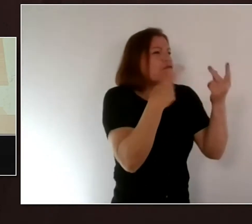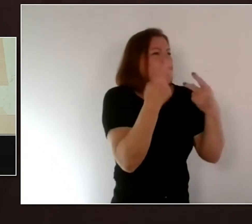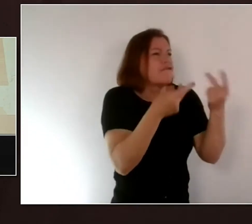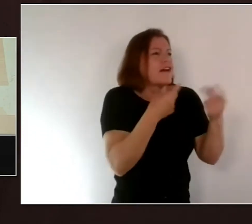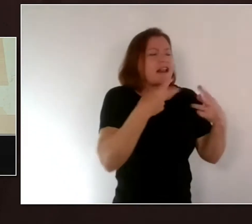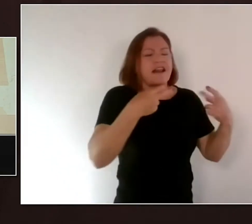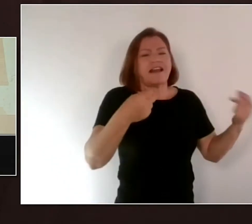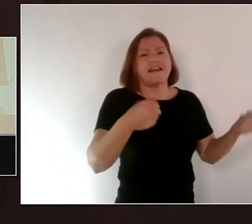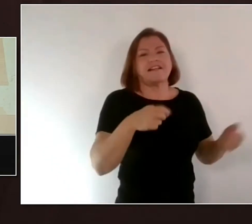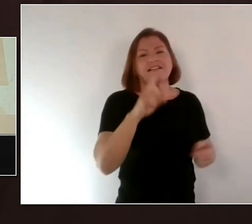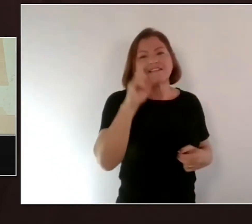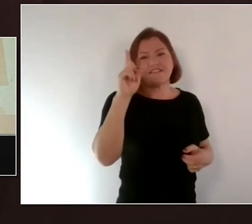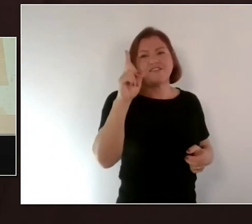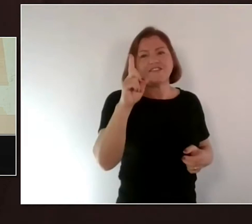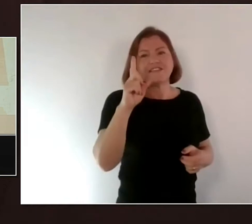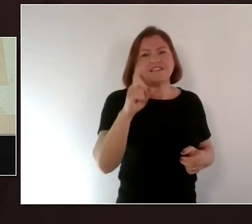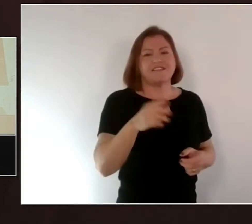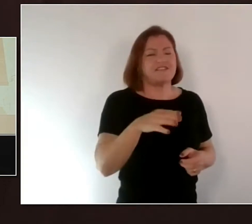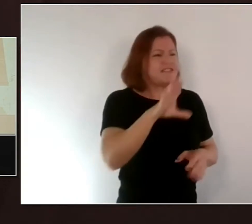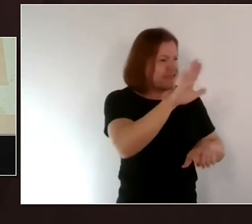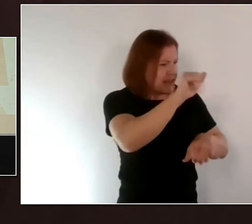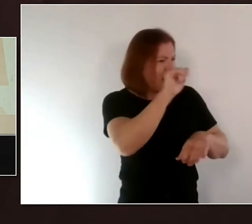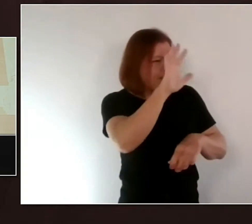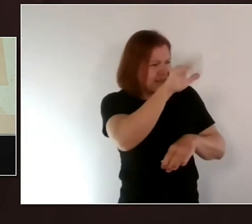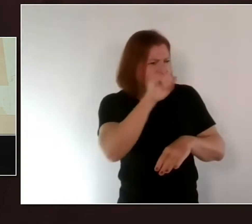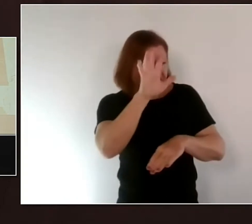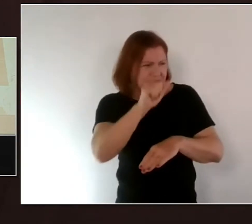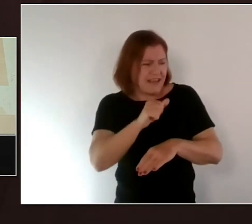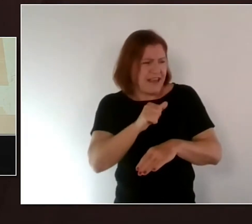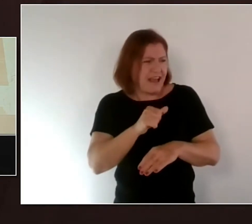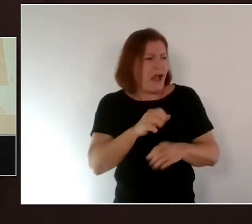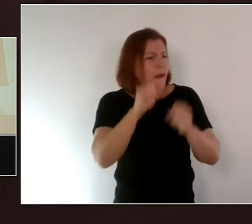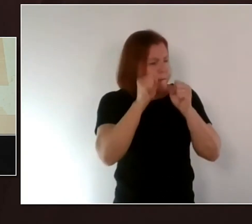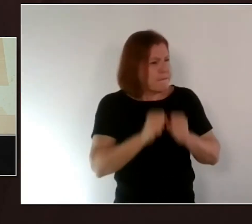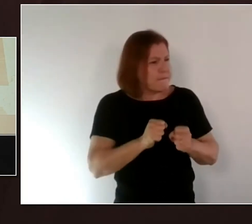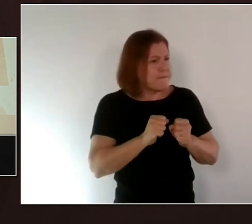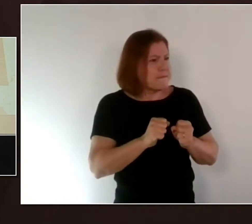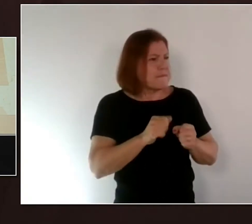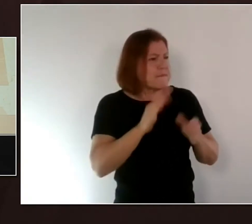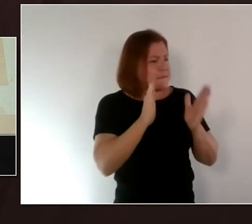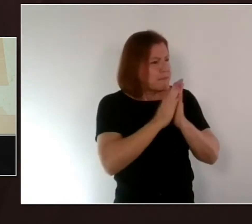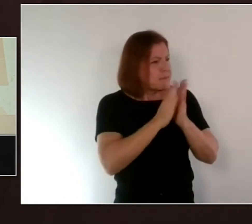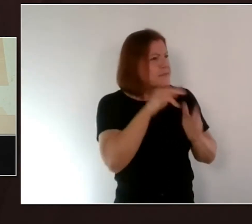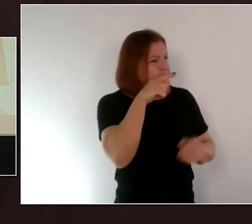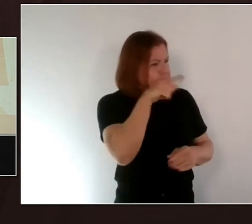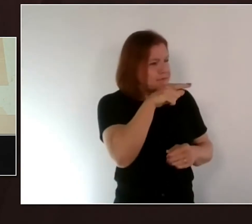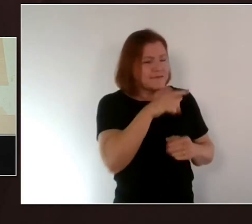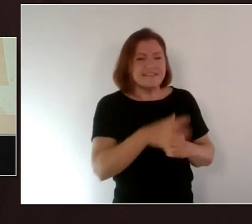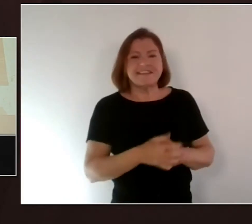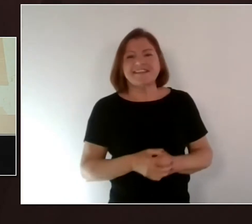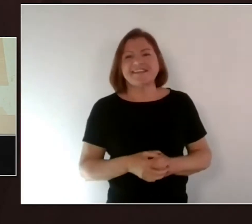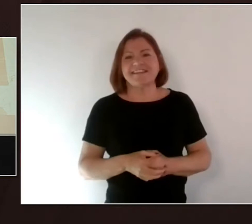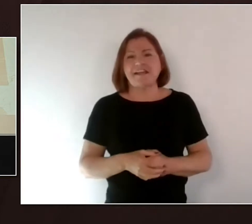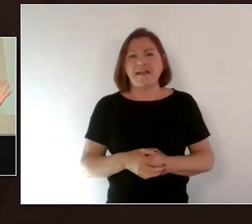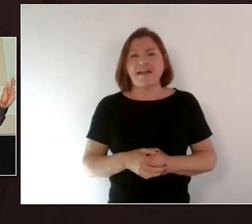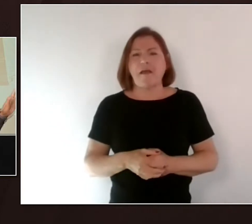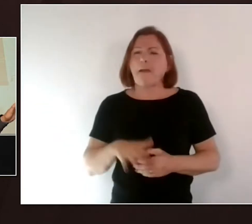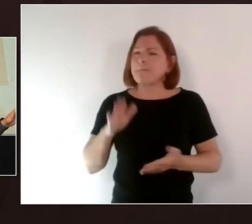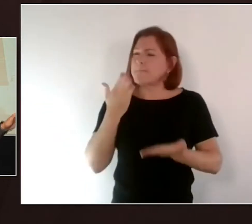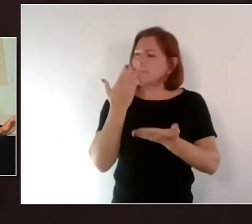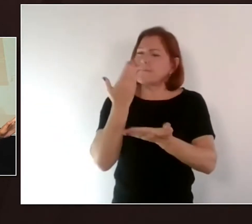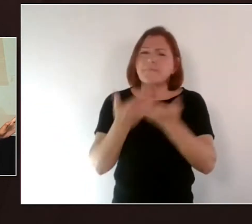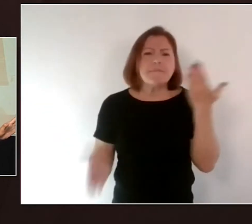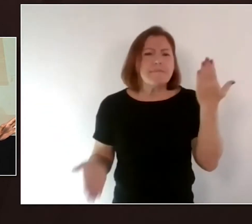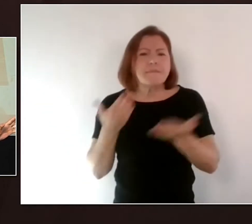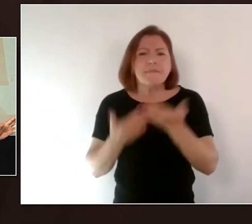as pessoas. Irmãos, isso é bom demais. Porque uma vez perdido esse medo, estará perdido para